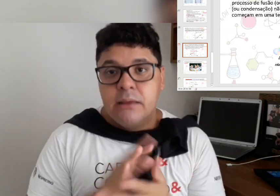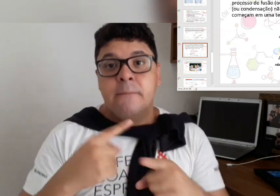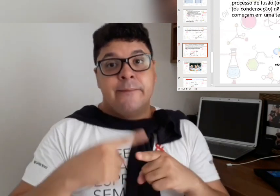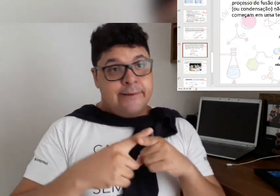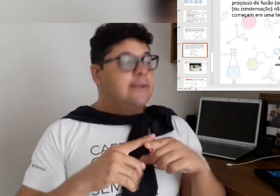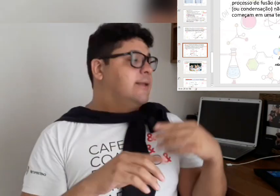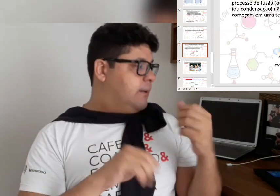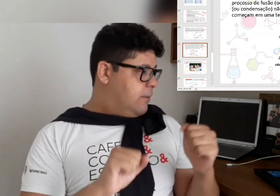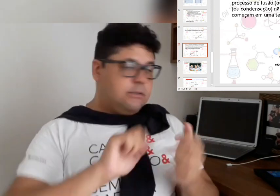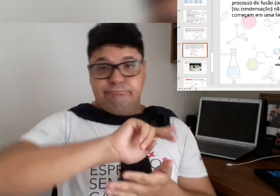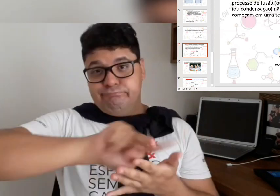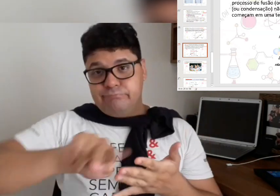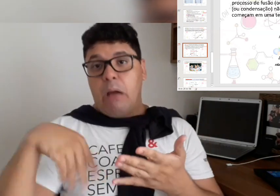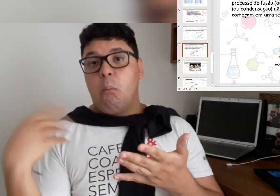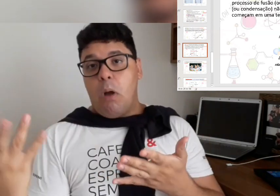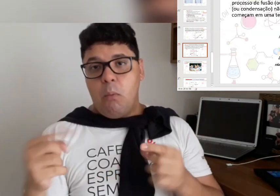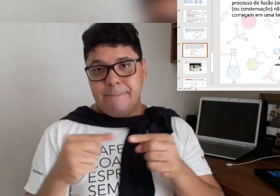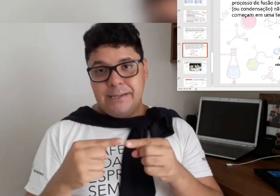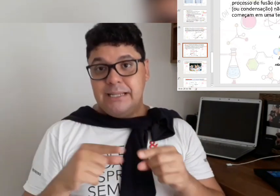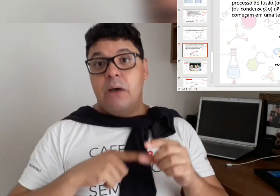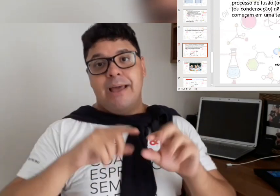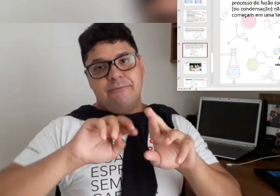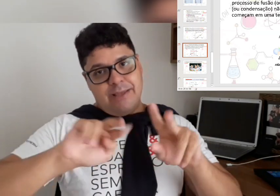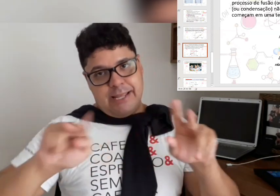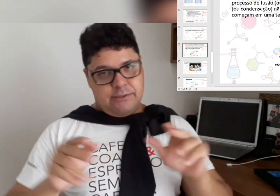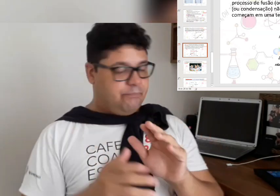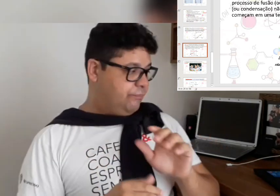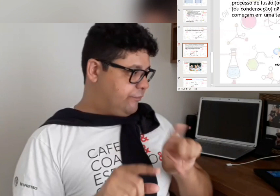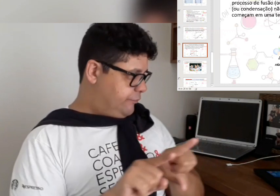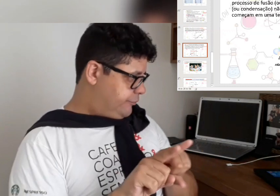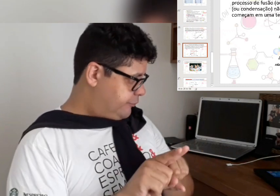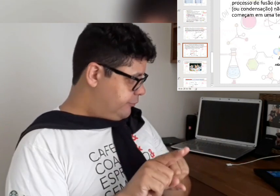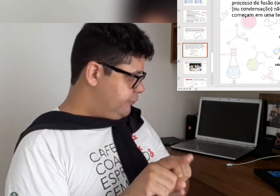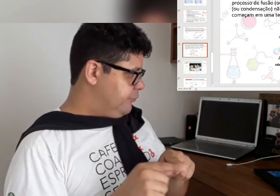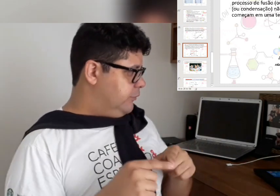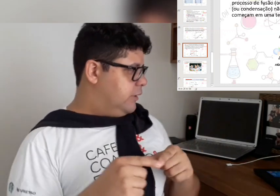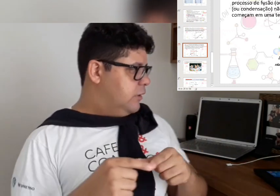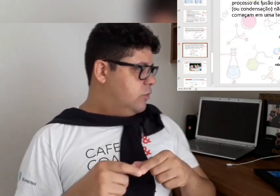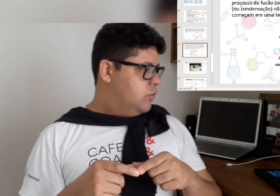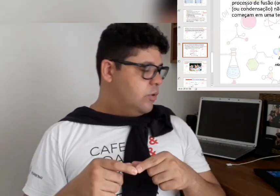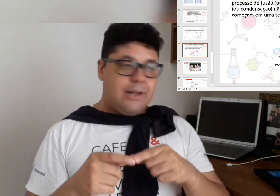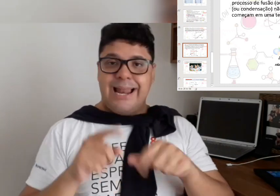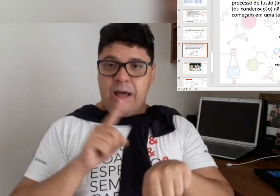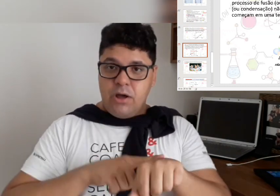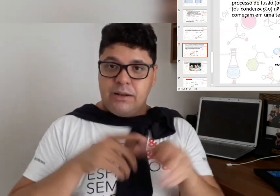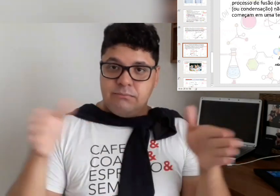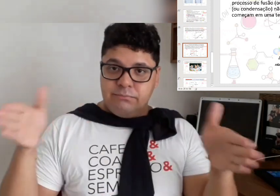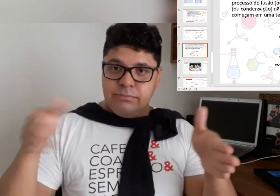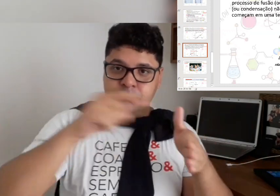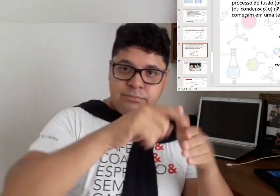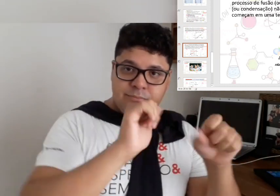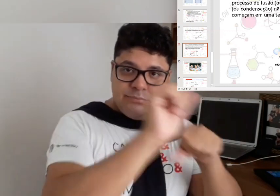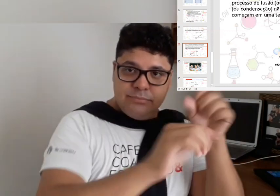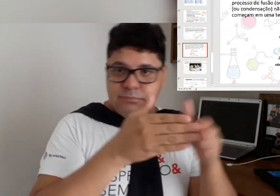que a mistura muda de estado de agregação, sua constituição varia. E desse modo, tanto o processo de fusão